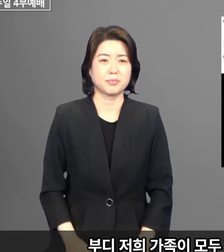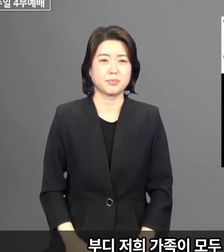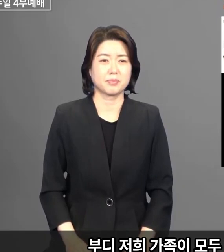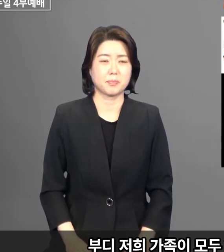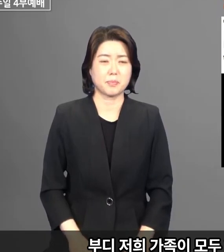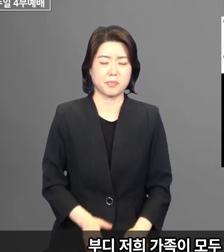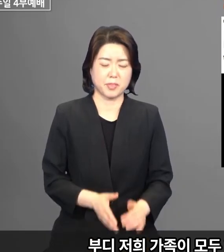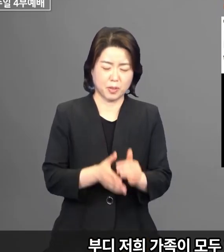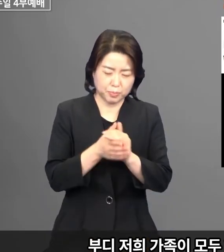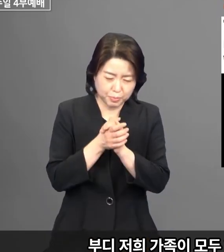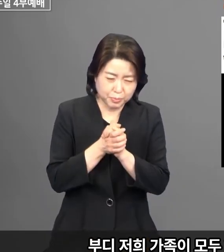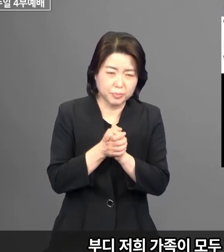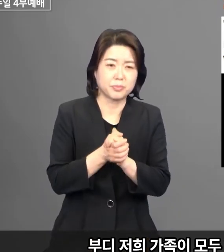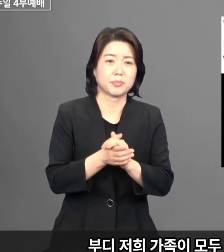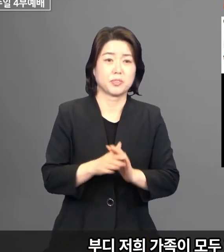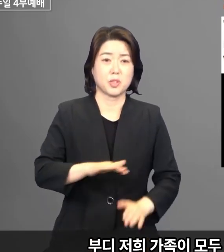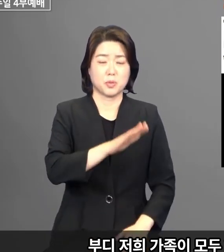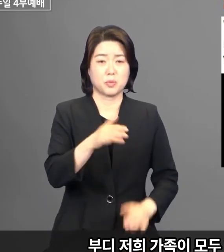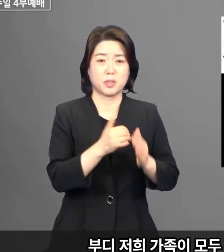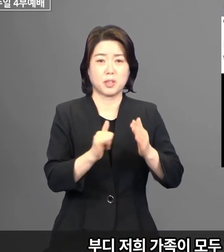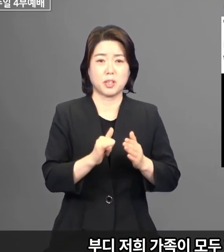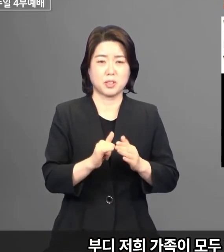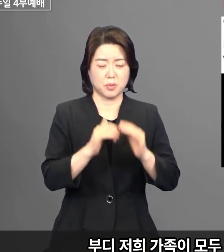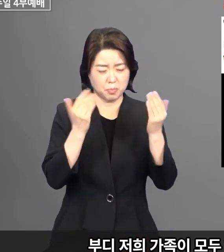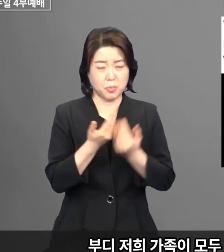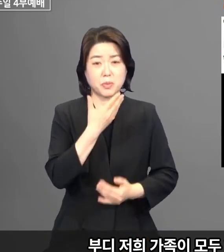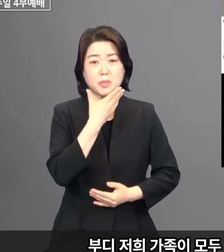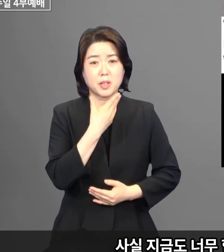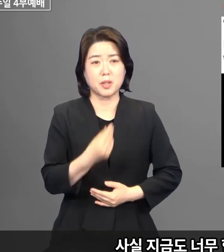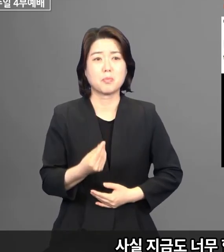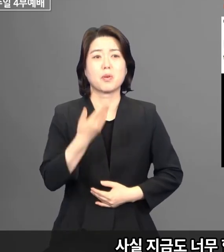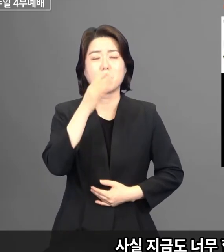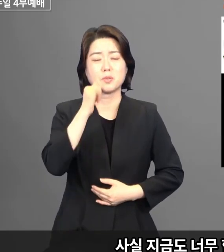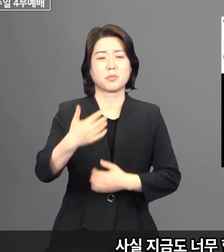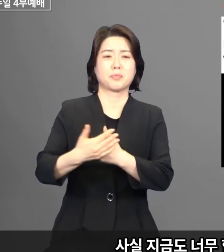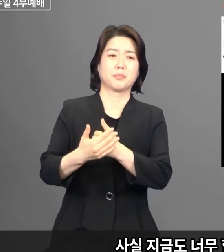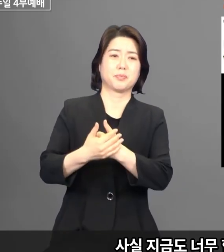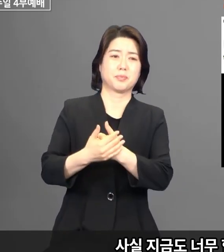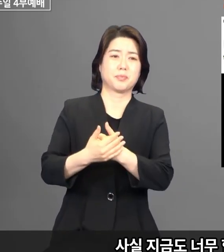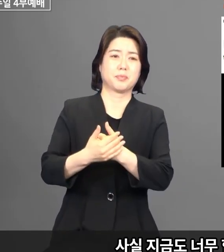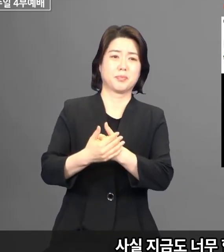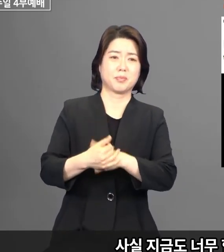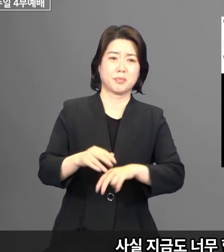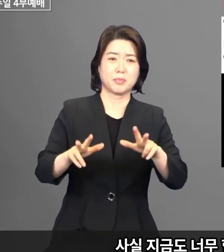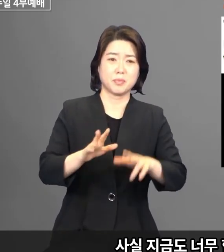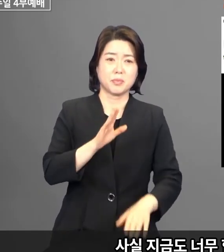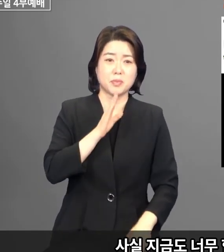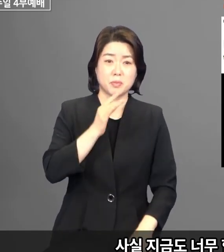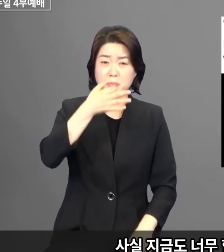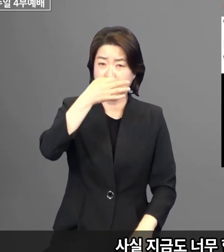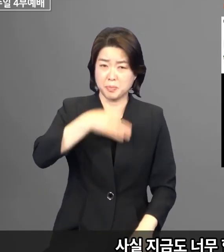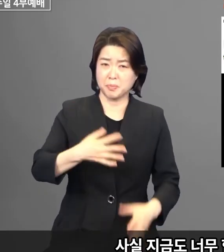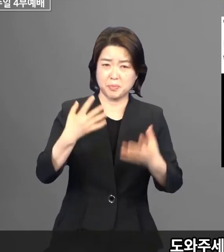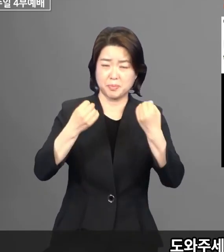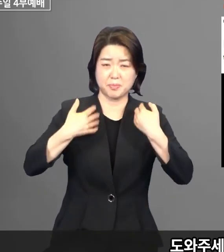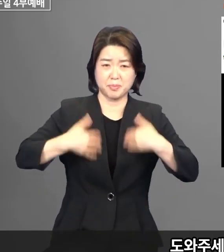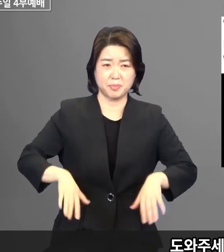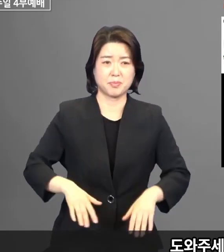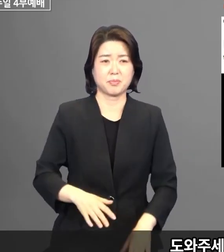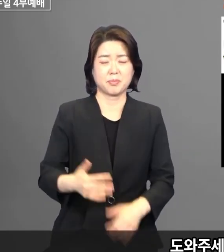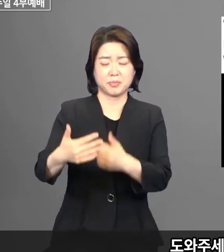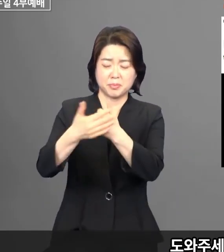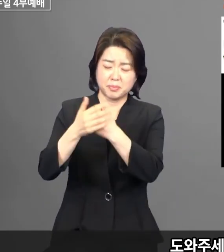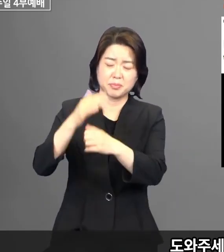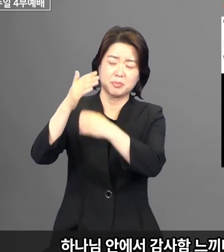부디 저희 가족이 모두 행복하도록 도와주세요. 사실 지금도 너무 힘들고 많이 지쳐요.